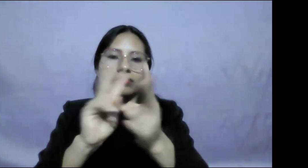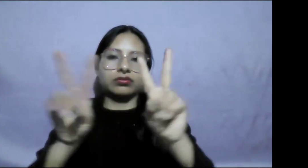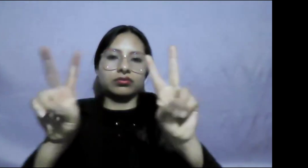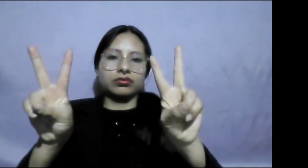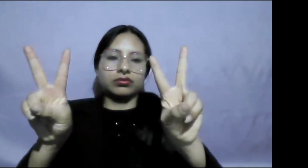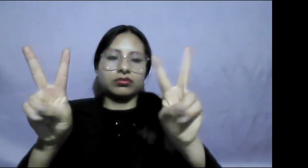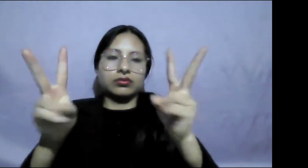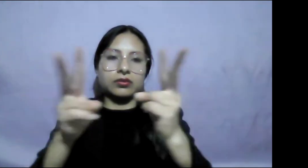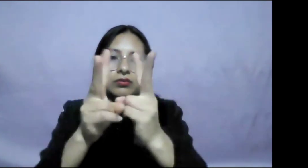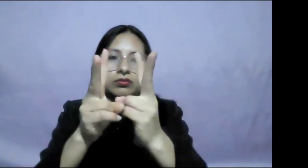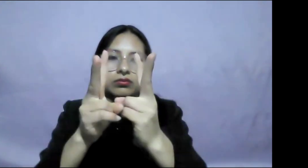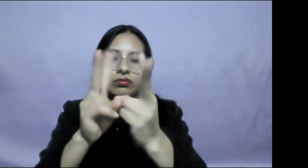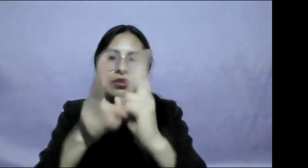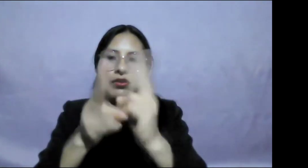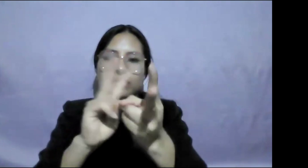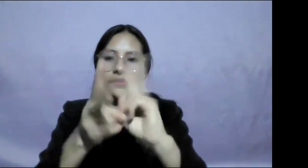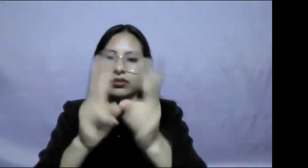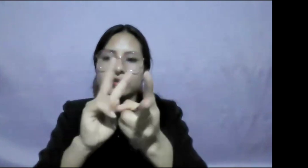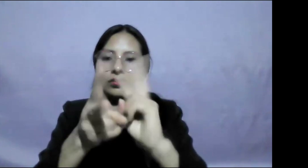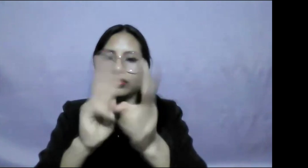biru Sí